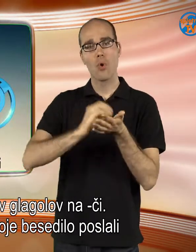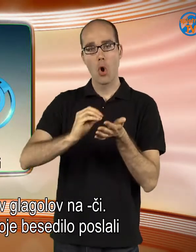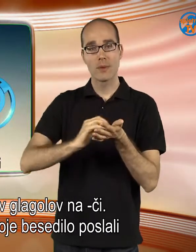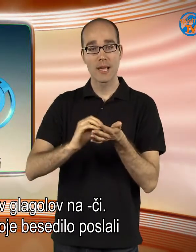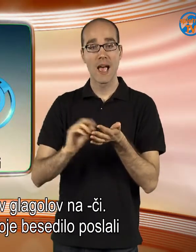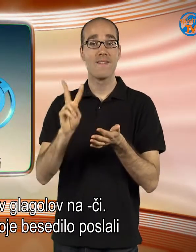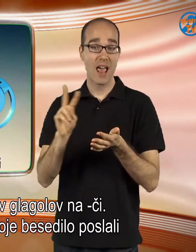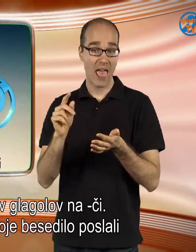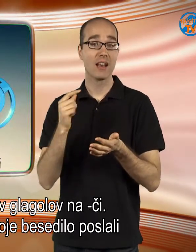nači.